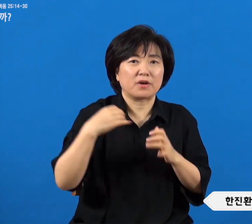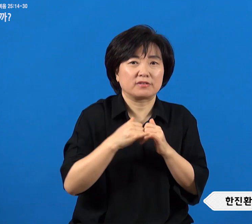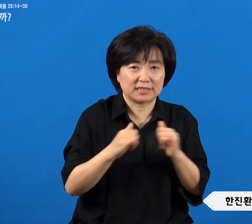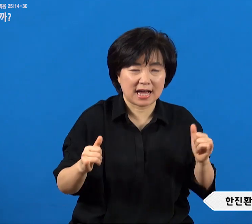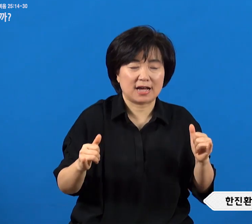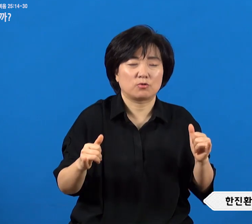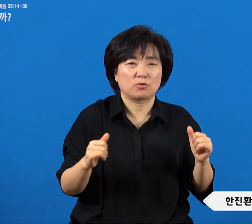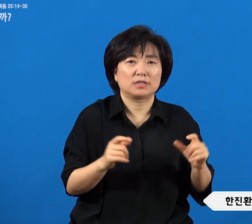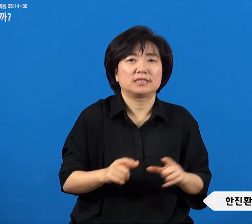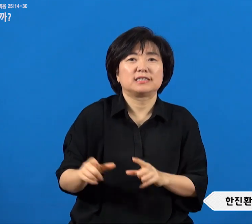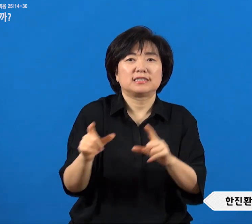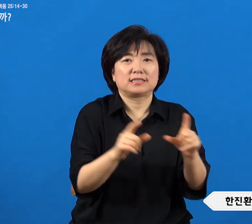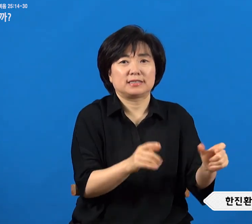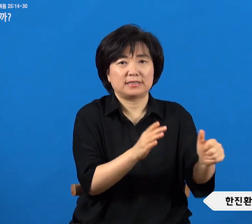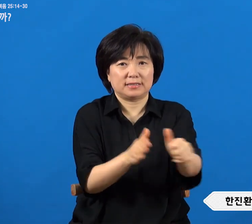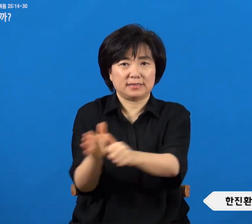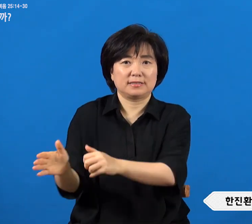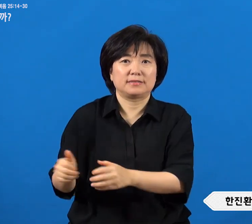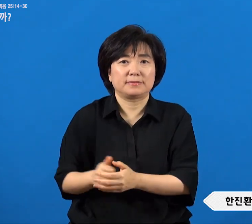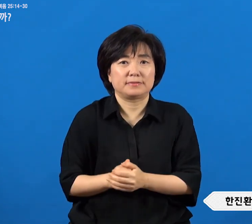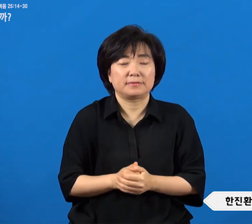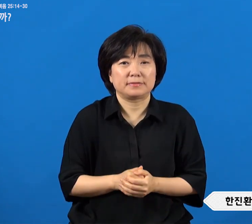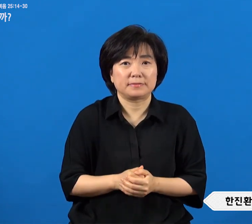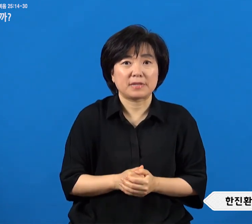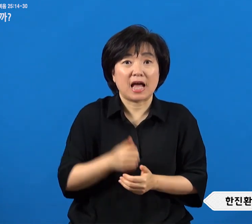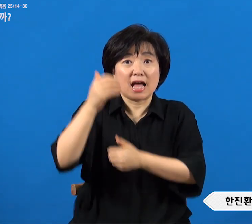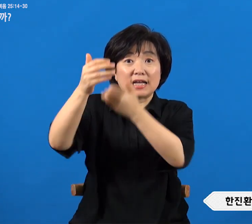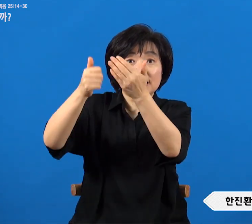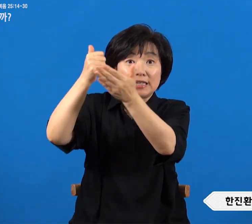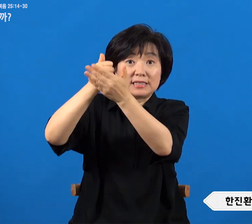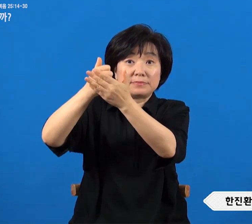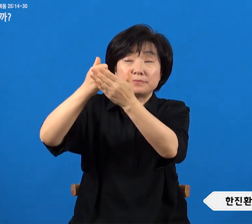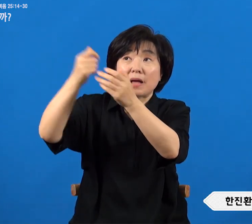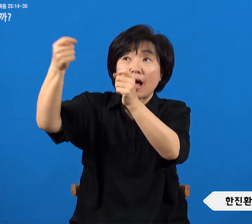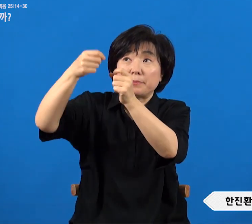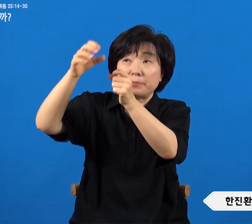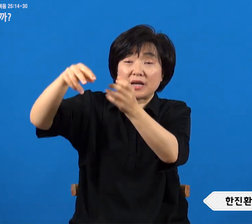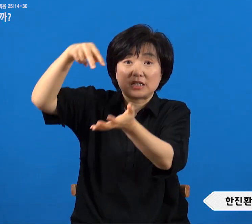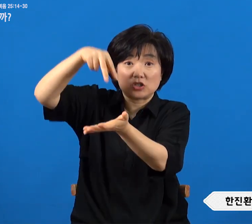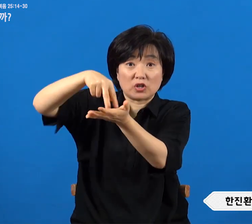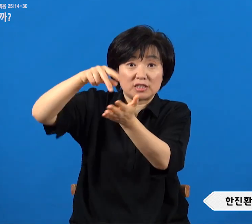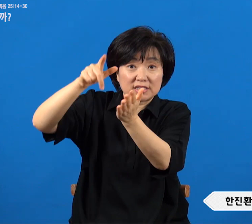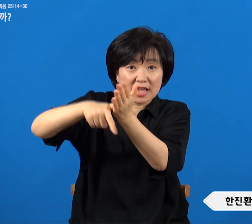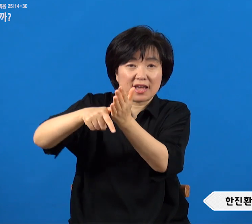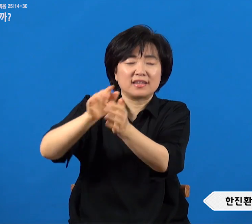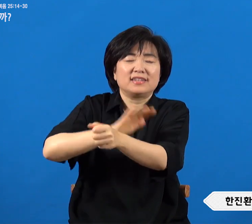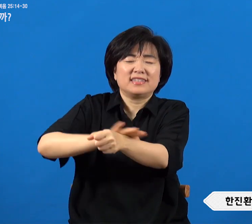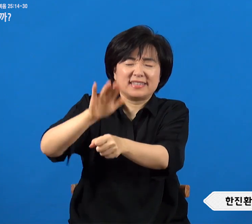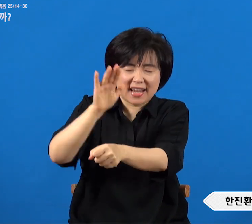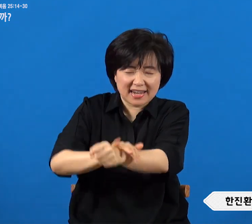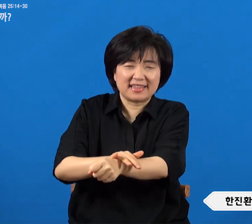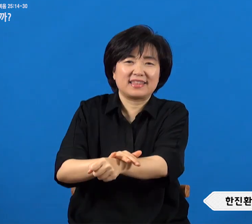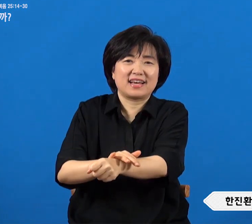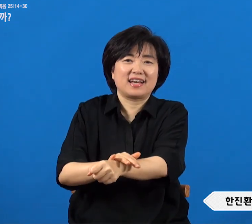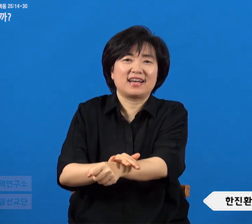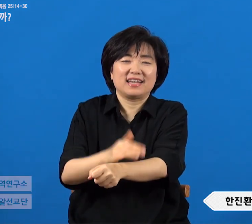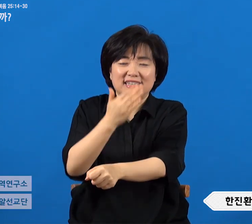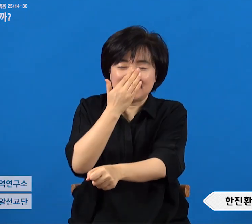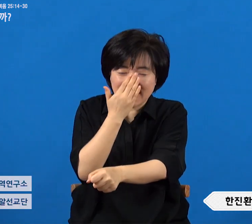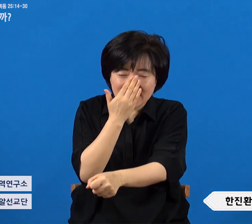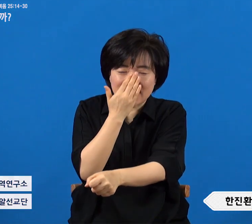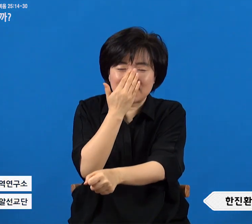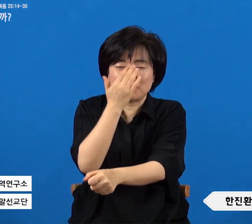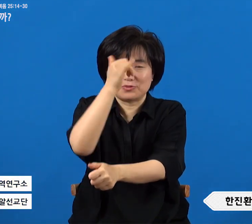사명자로 살아갈 수 있기를 바랍니다. 그래서 하나님 앞에 서는 날 잘했다, 착하고 충성된